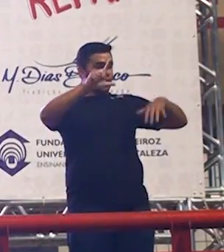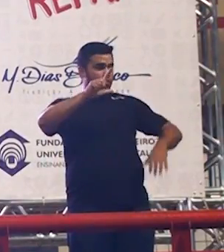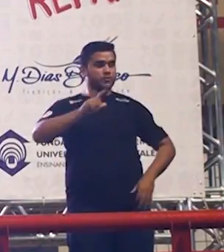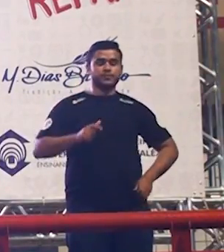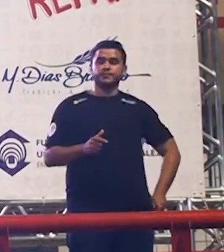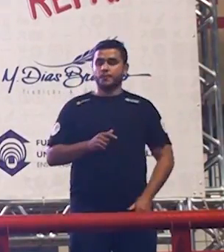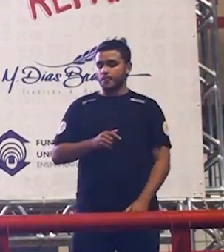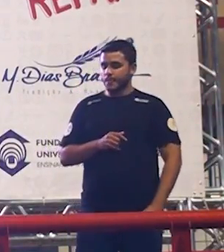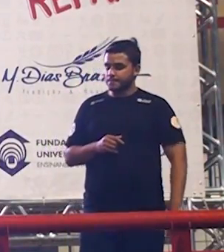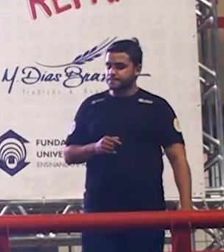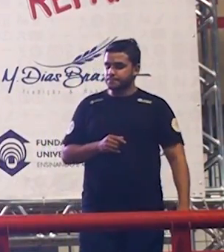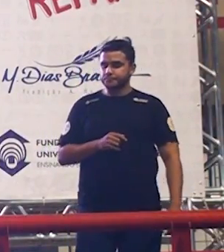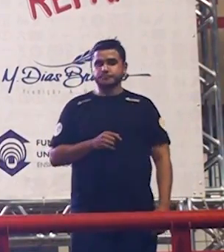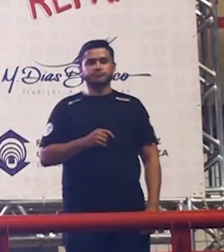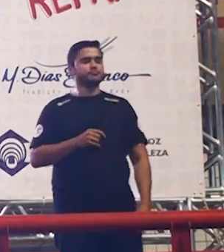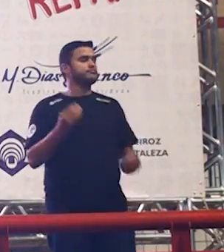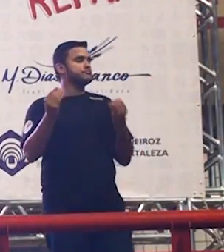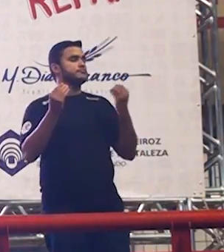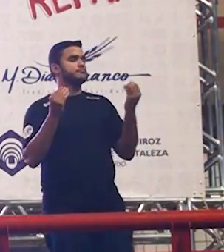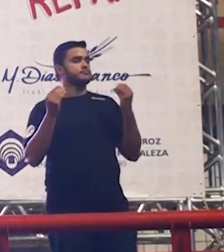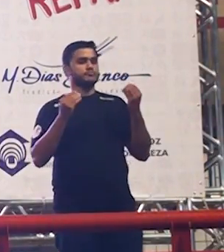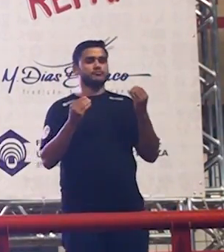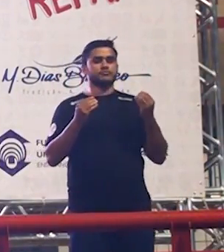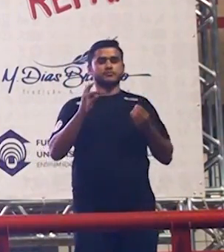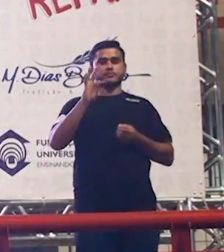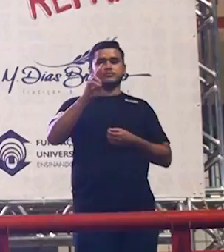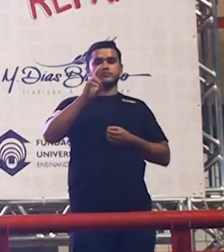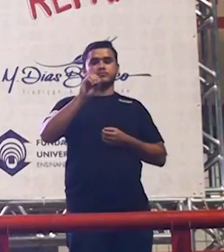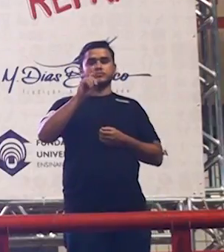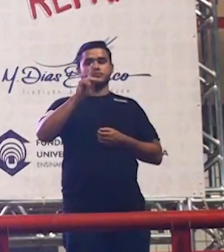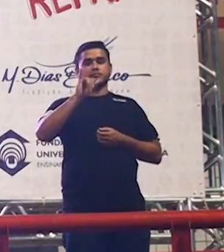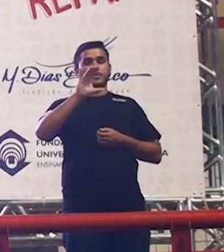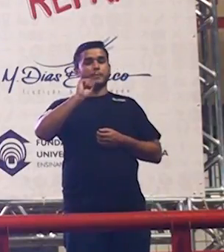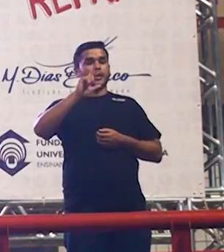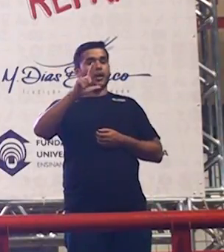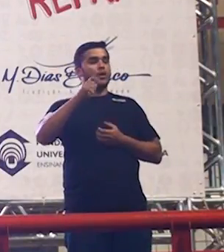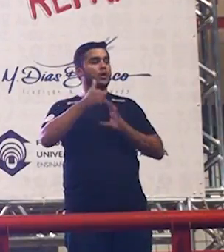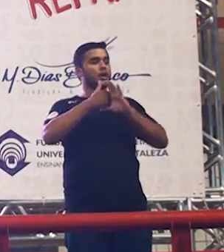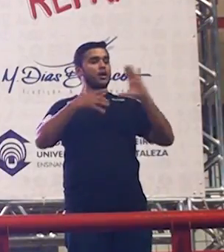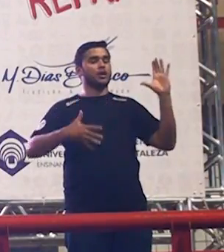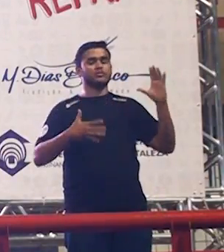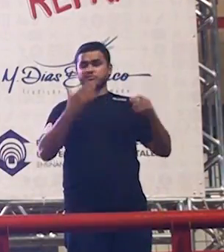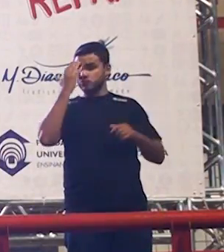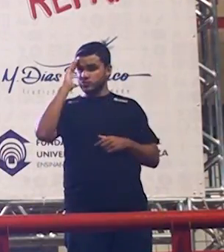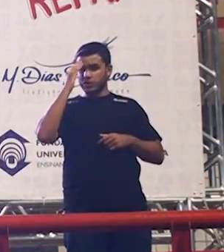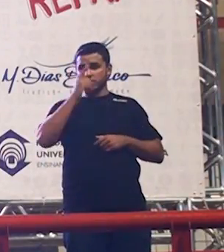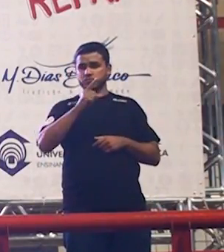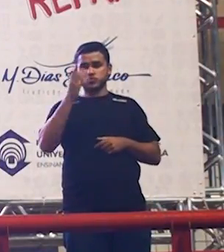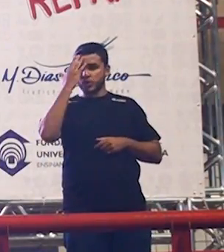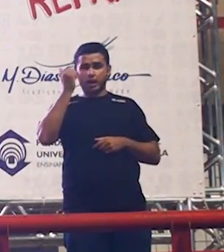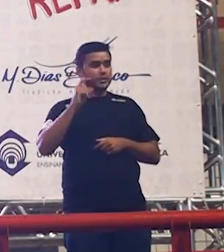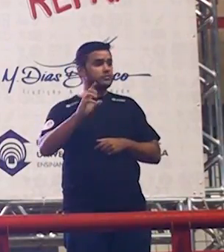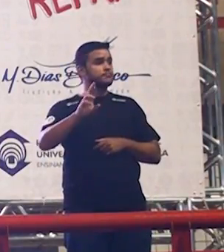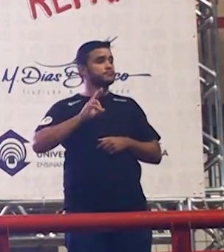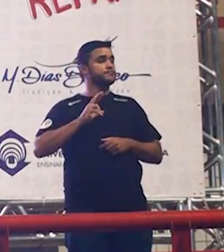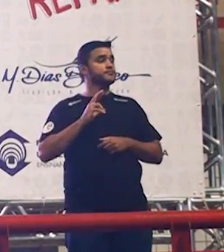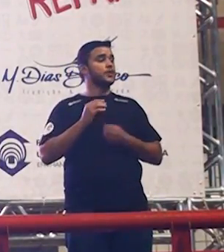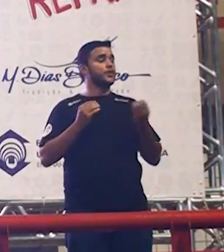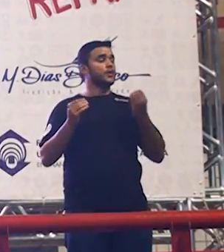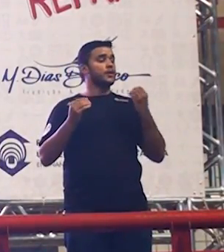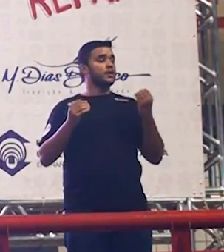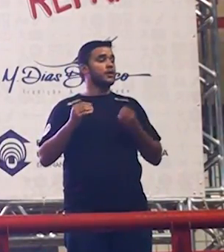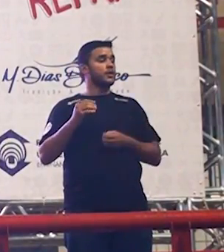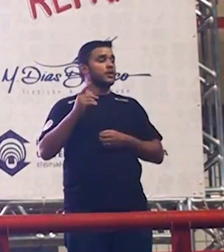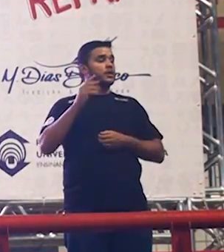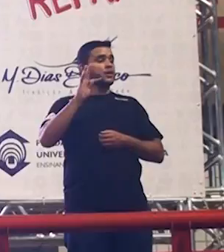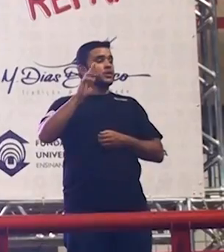Pessoal, caracteriza para mim a zona tropical, por favor. Professor, não sei não, sabe? A zona tropical